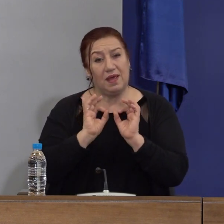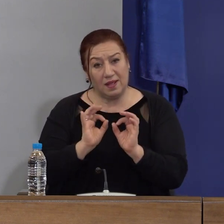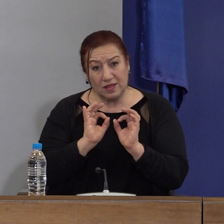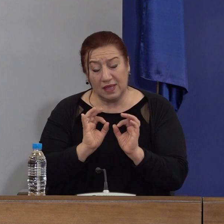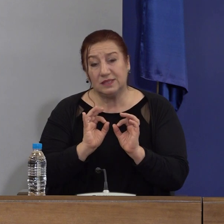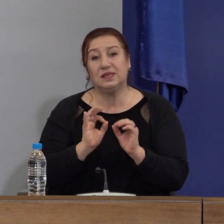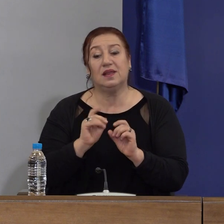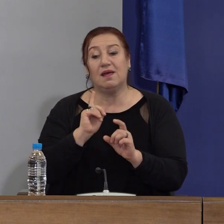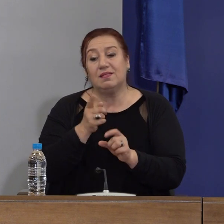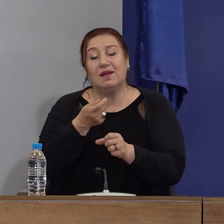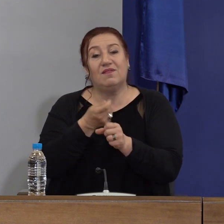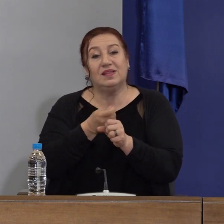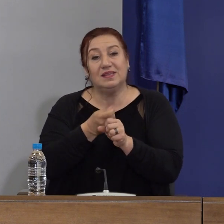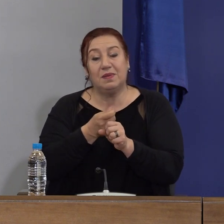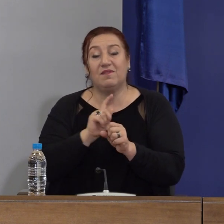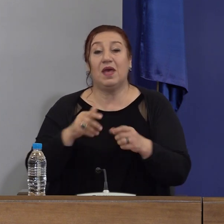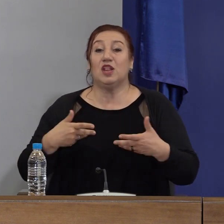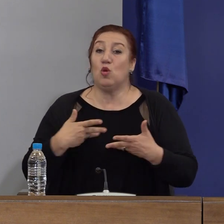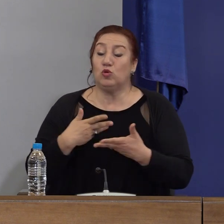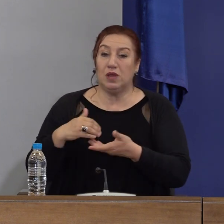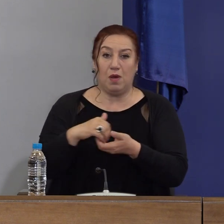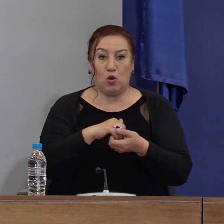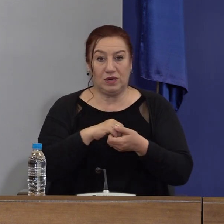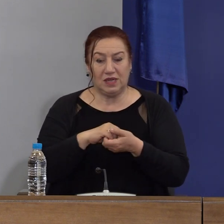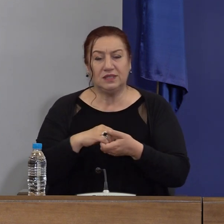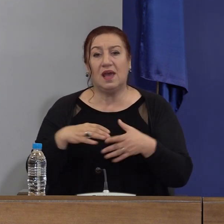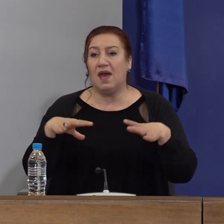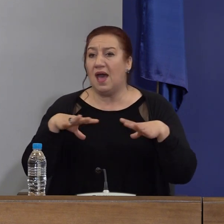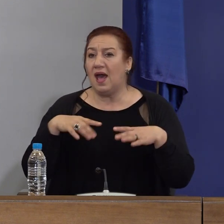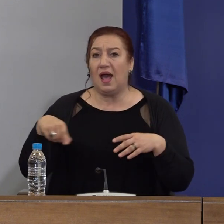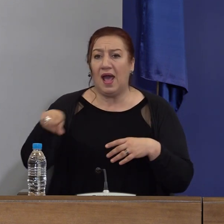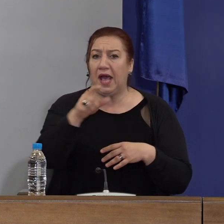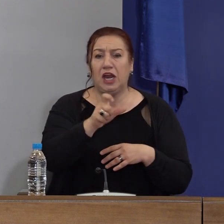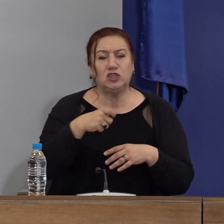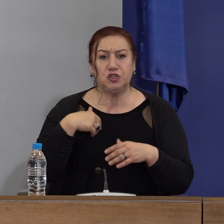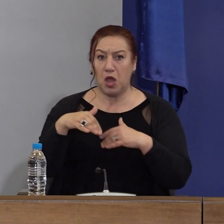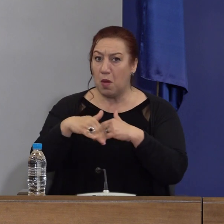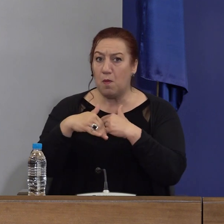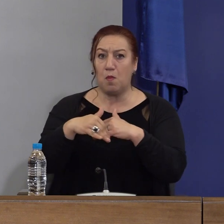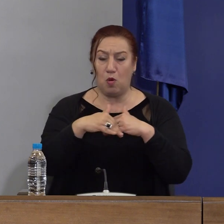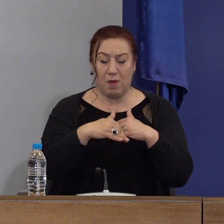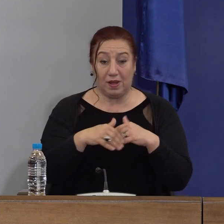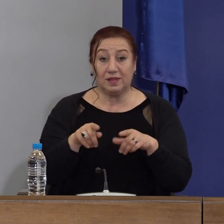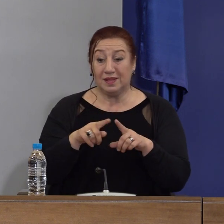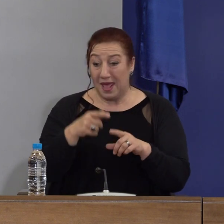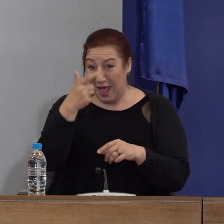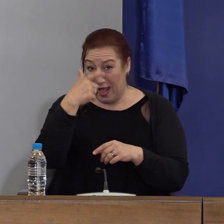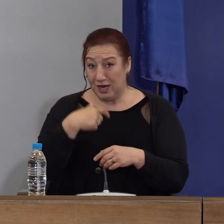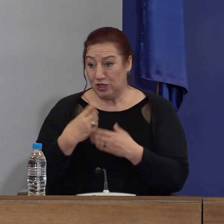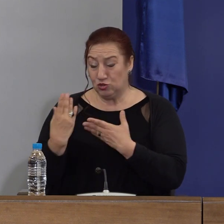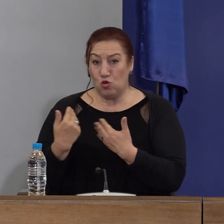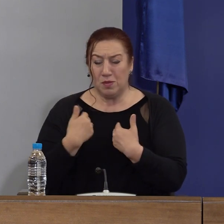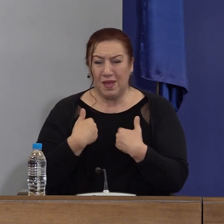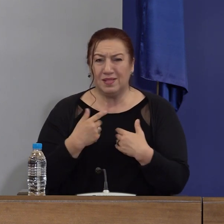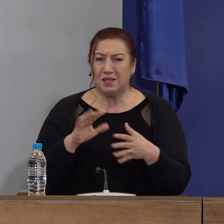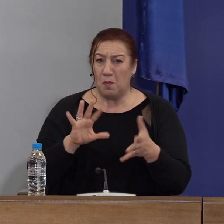се създаде необходимата организация. Гражданите ни помагат много в това отношение, тъй като лично на мен поне 10 души